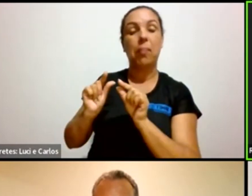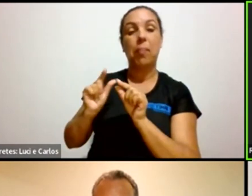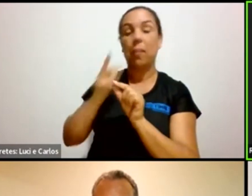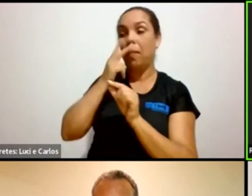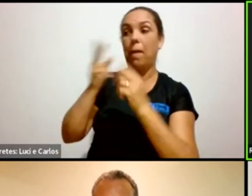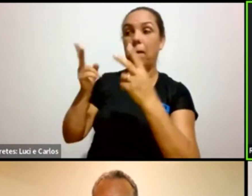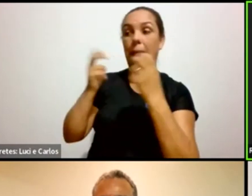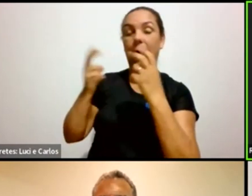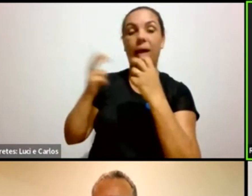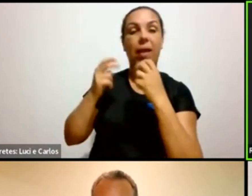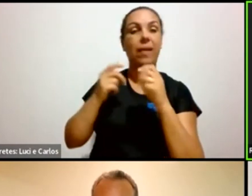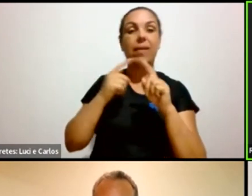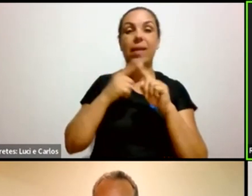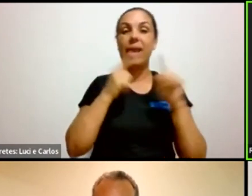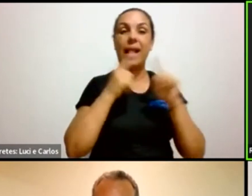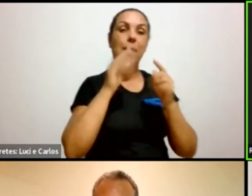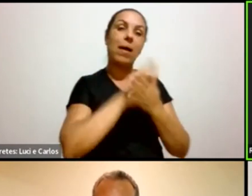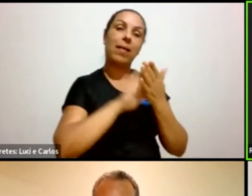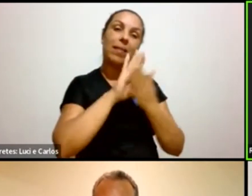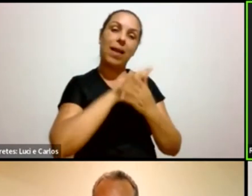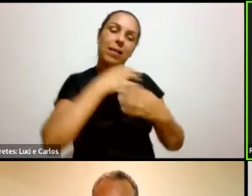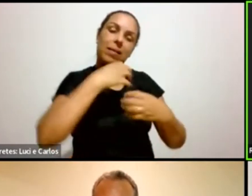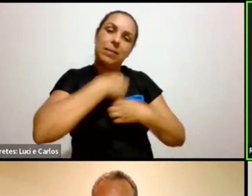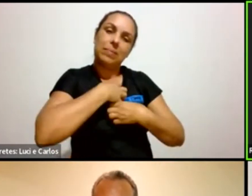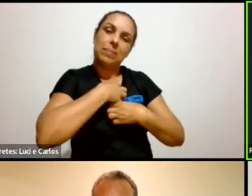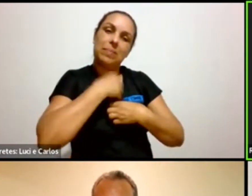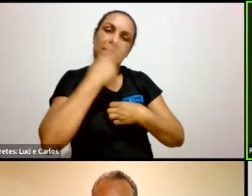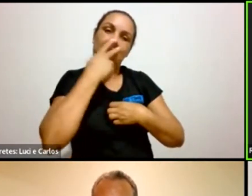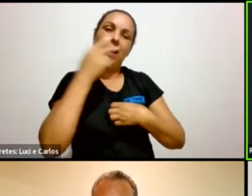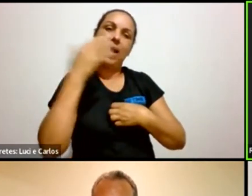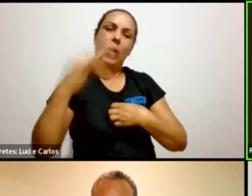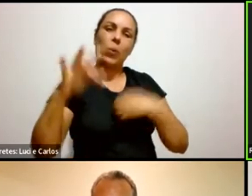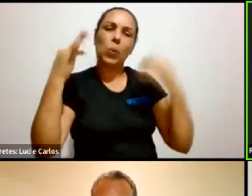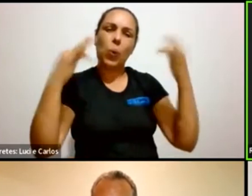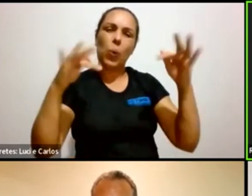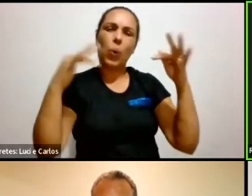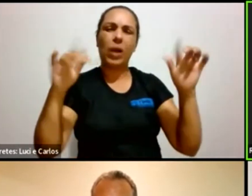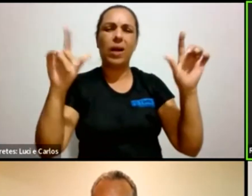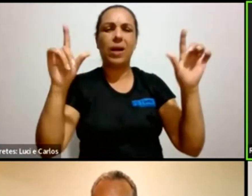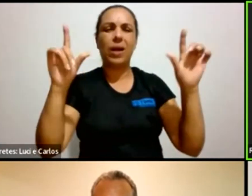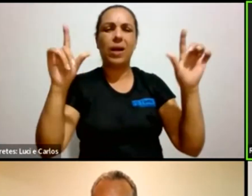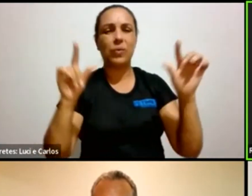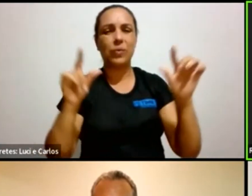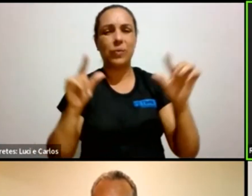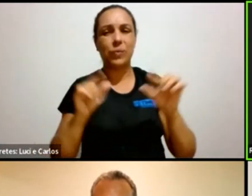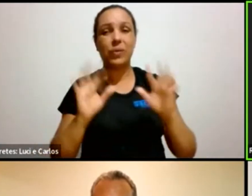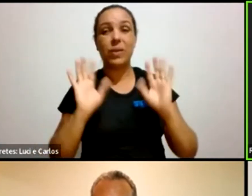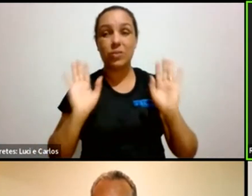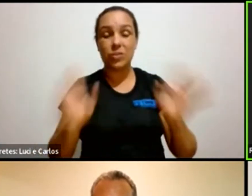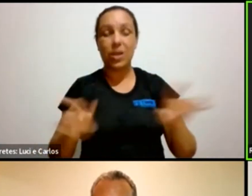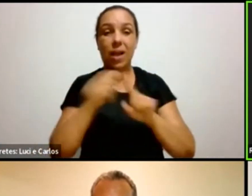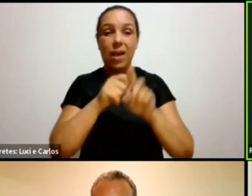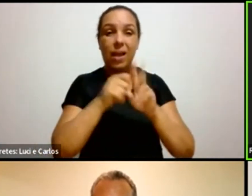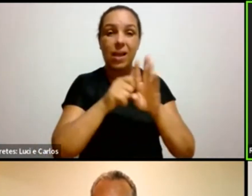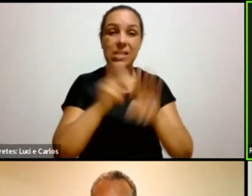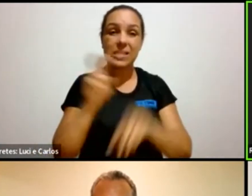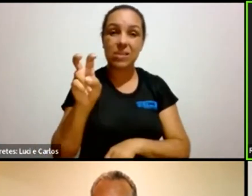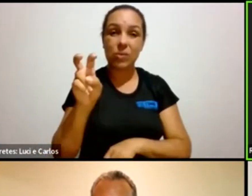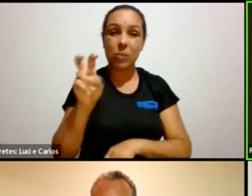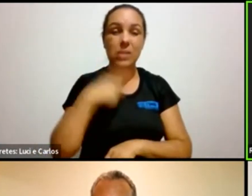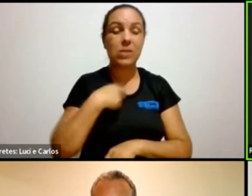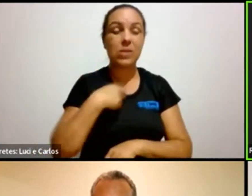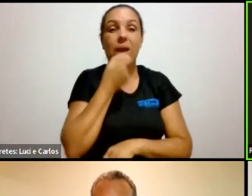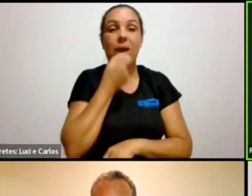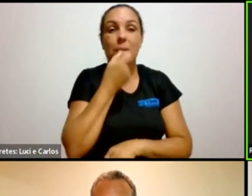tá reclamando mais de dor. Porque realmente a dor, hoje mesmo, já tem 5 meses que eu tô usando, não tô usando nenhuma